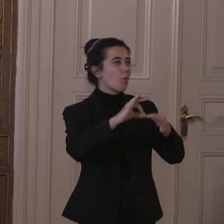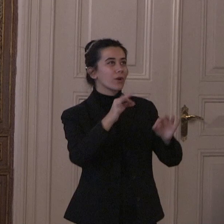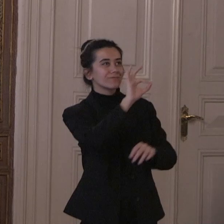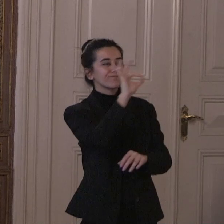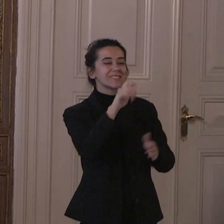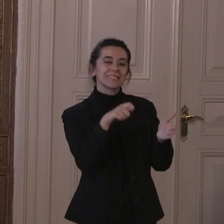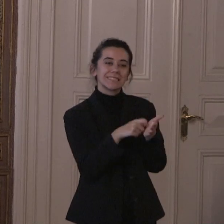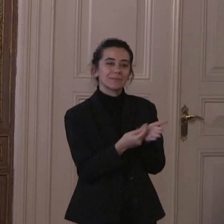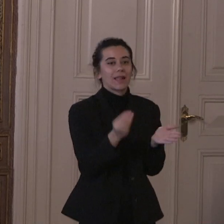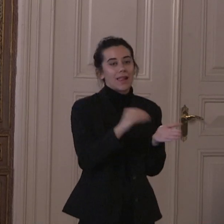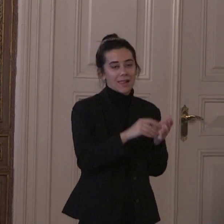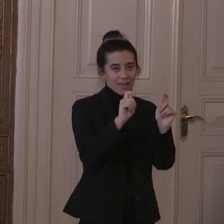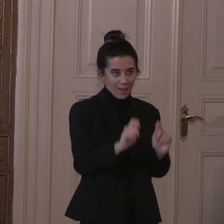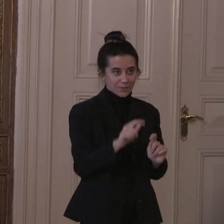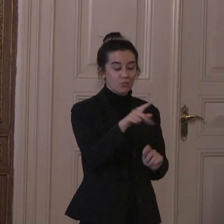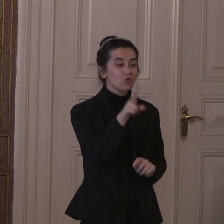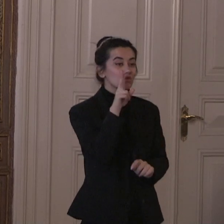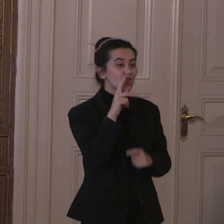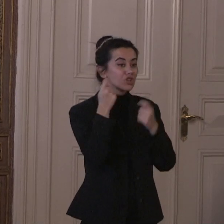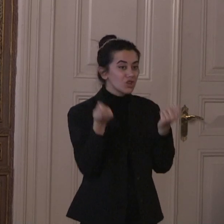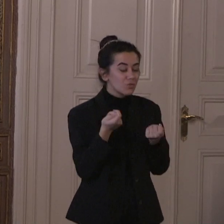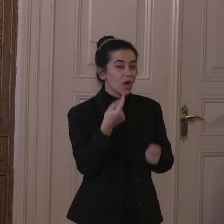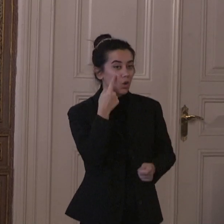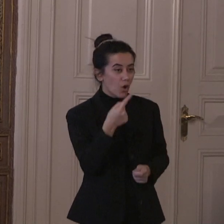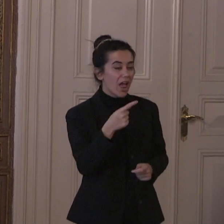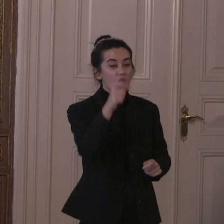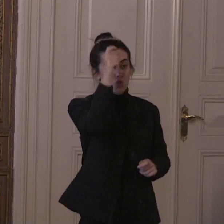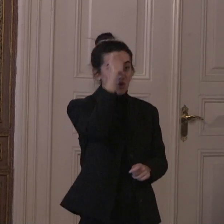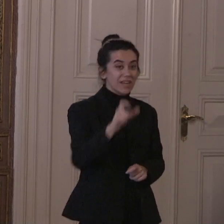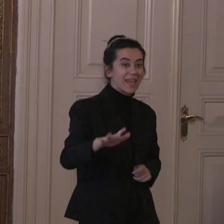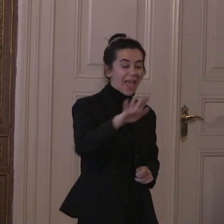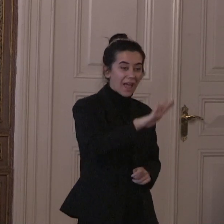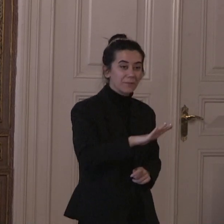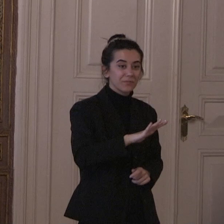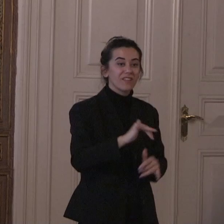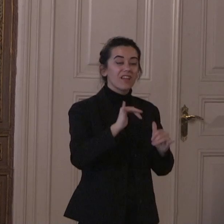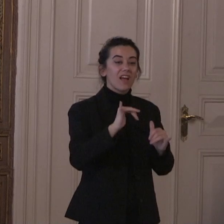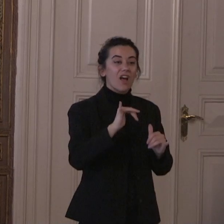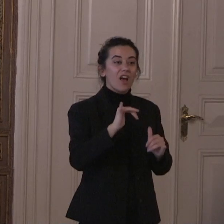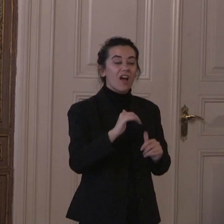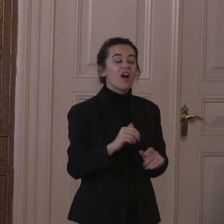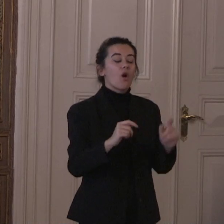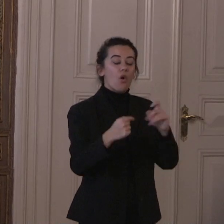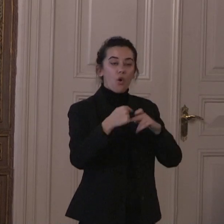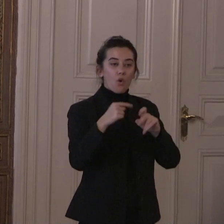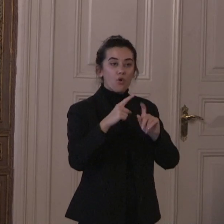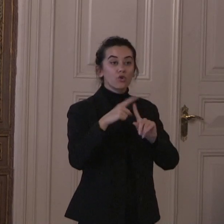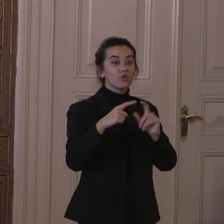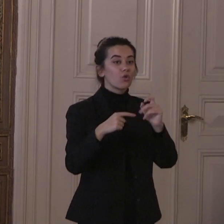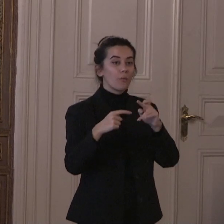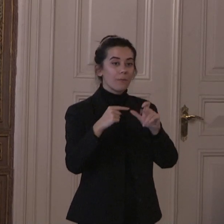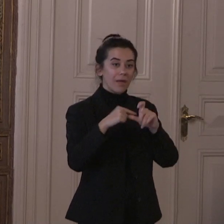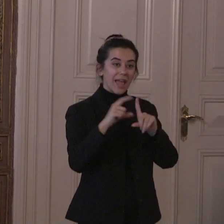güzel çalışmamız Türk Gerçekleri çalıştayını Türkiye Ortopedik Engelliler Federasyonu ile birlikte